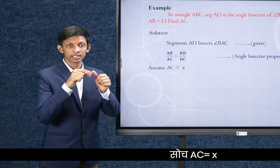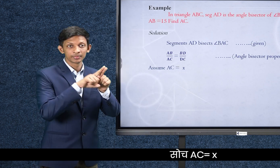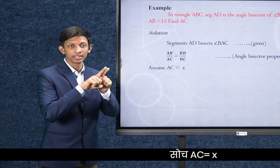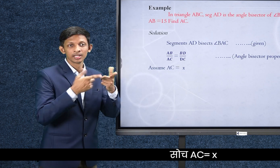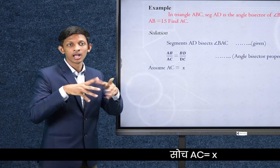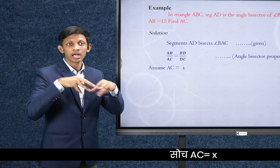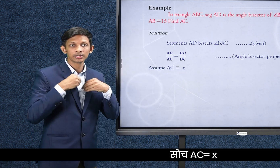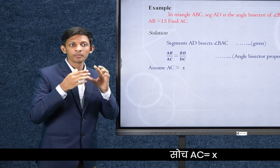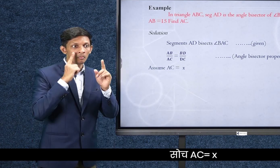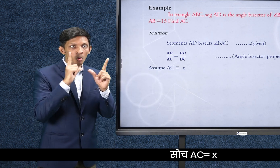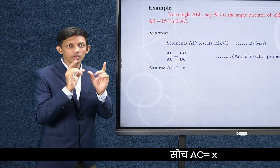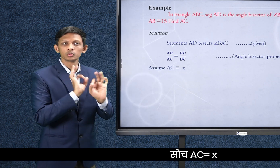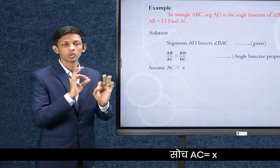सोच AC इज इक्वल टू x,